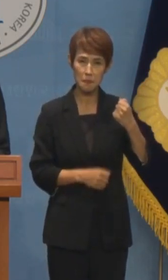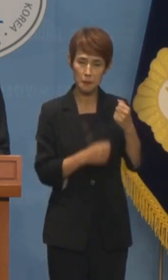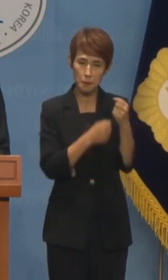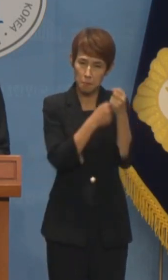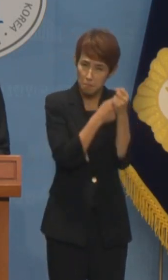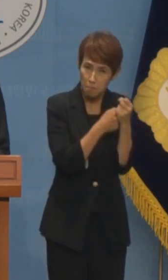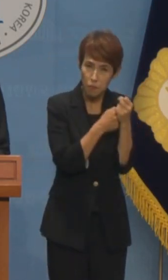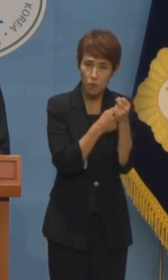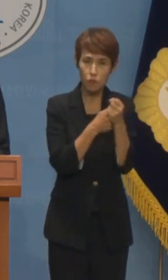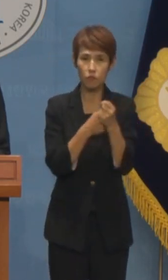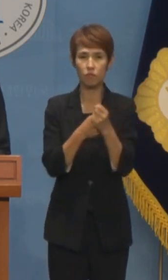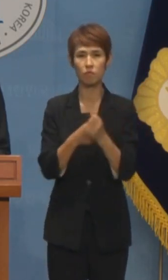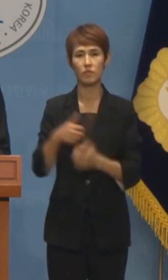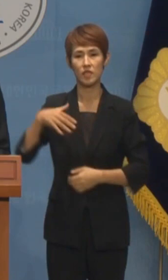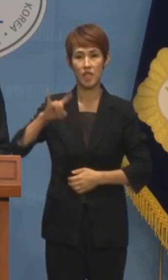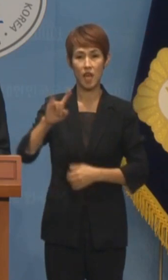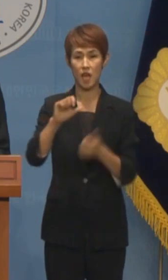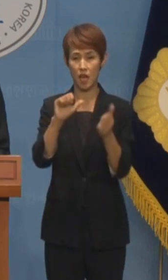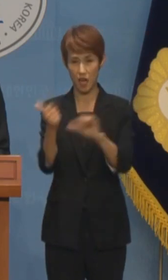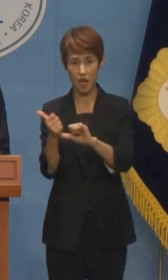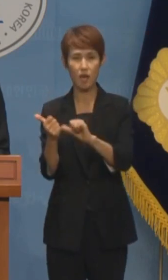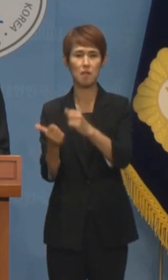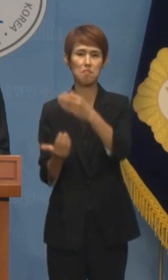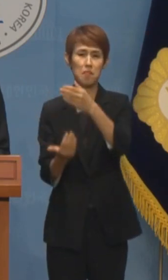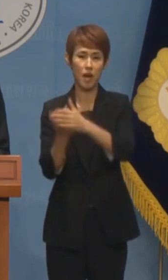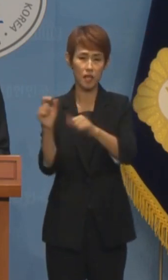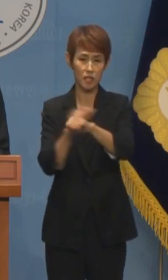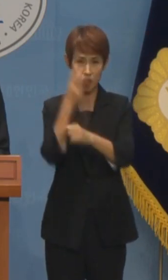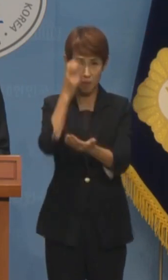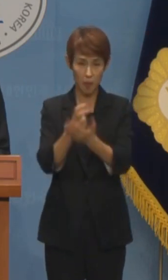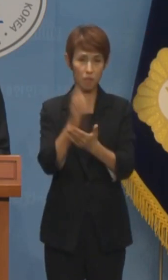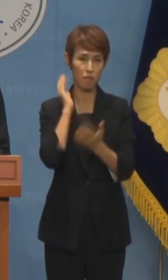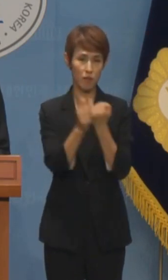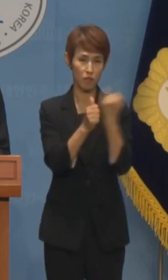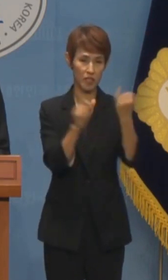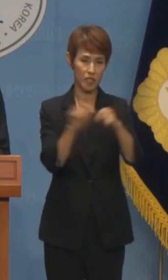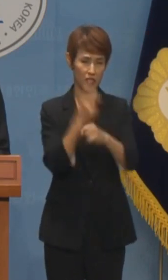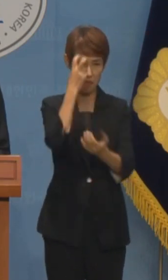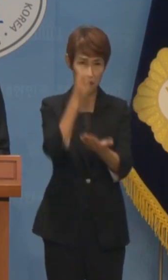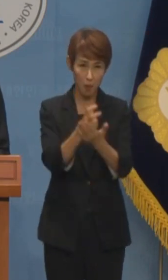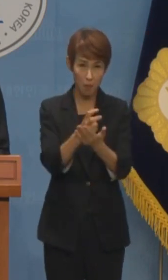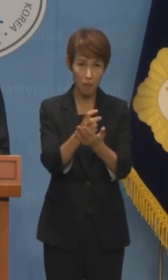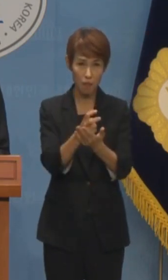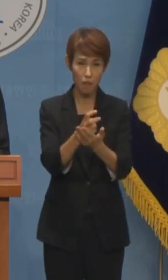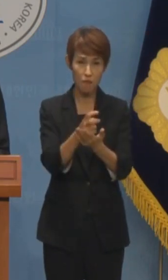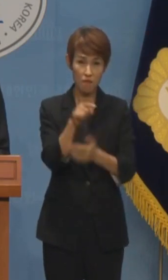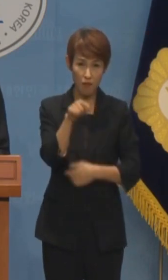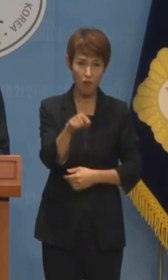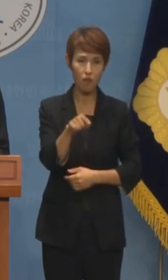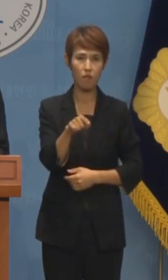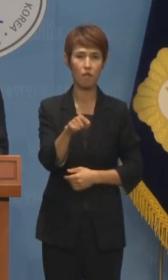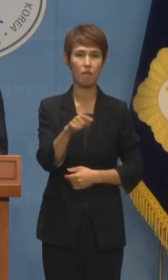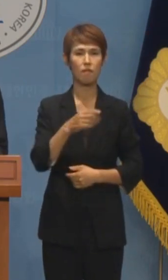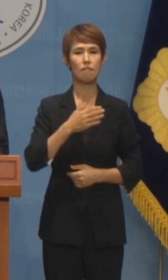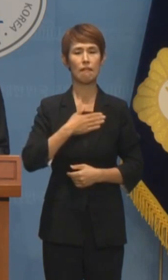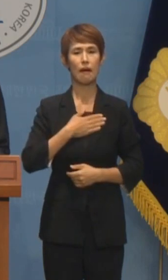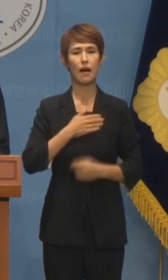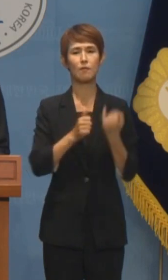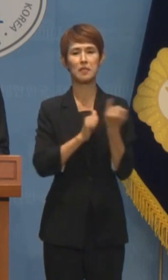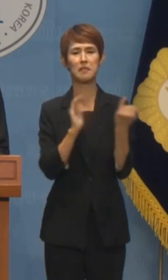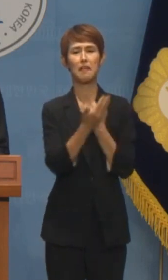순직해병 특검법과 김건희 여사 특검법으로부터 자신과 부인을 지켜달라고